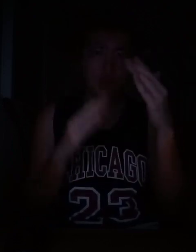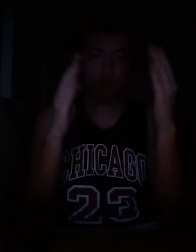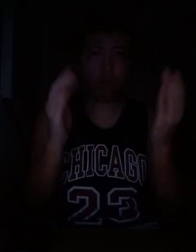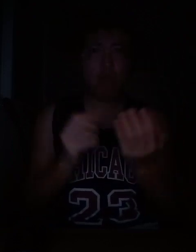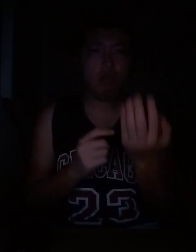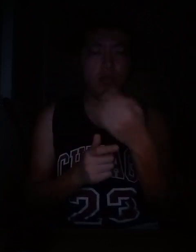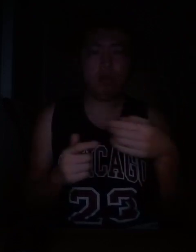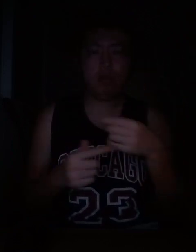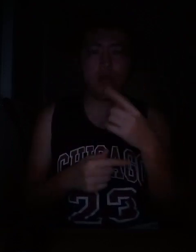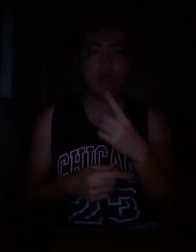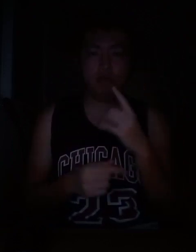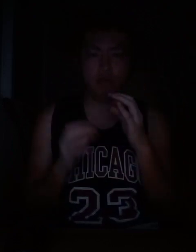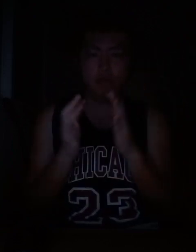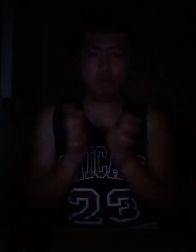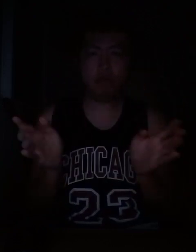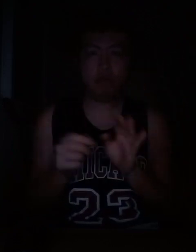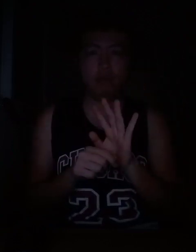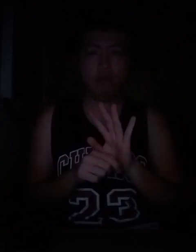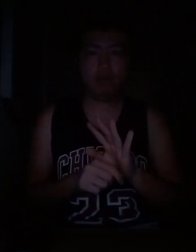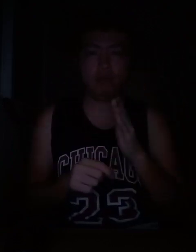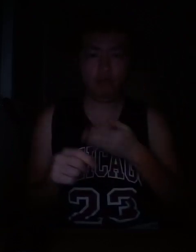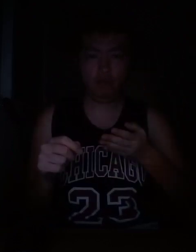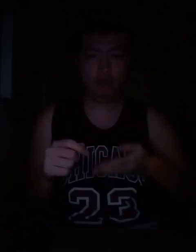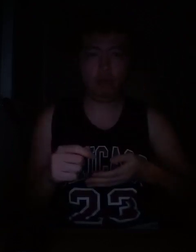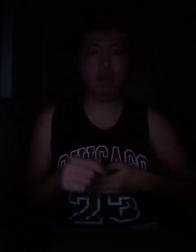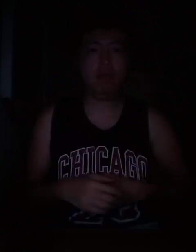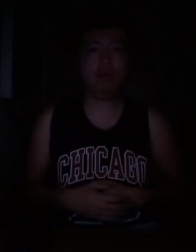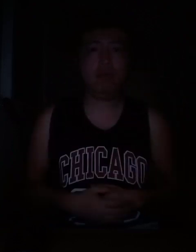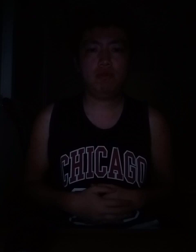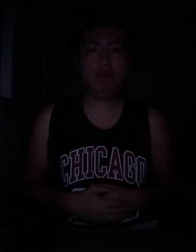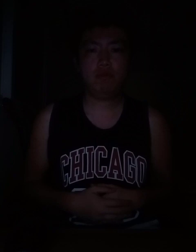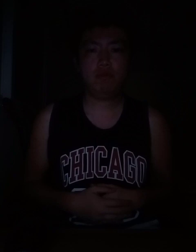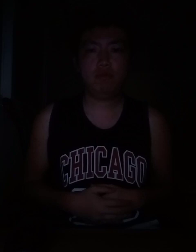다양한 활동을 이어가겠다고 강조했습니다.